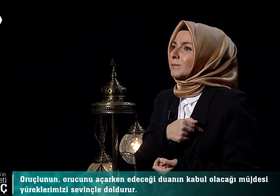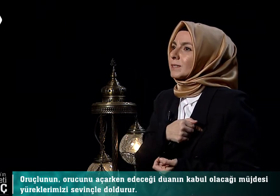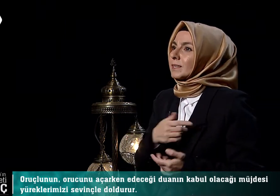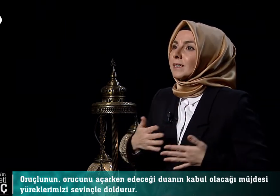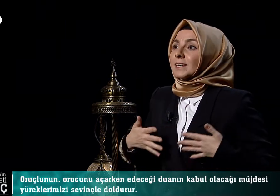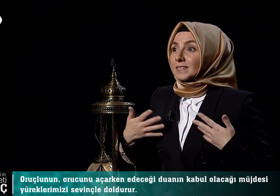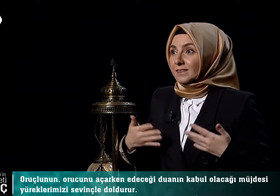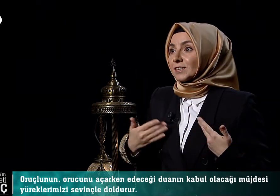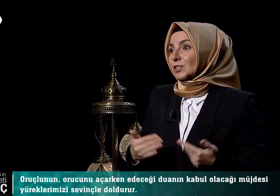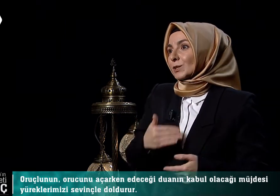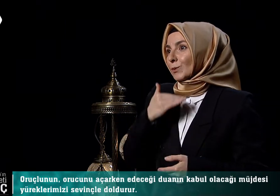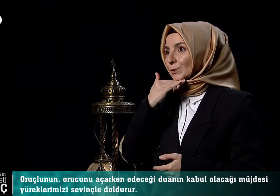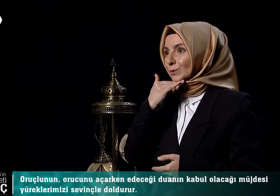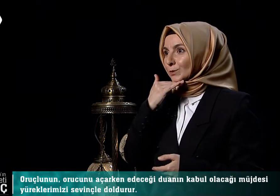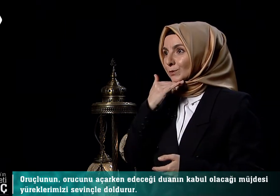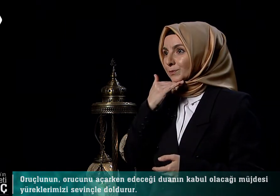yüreklerimizi sevinçle doldurur.